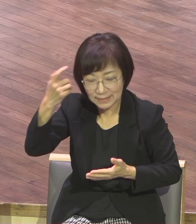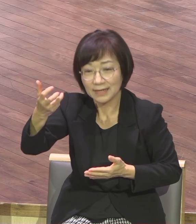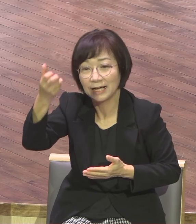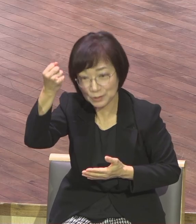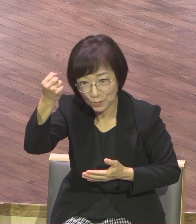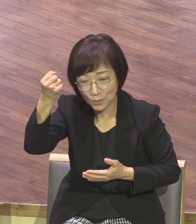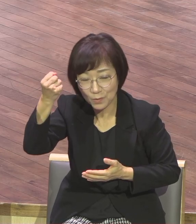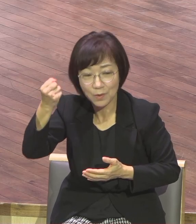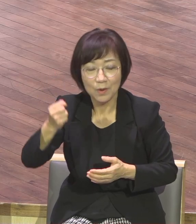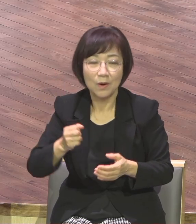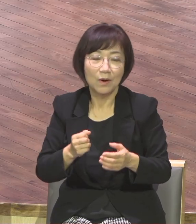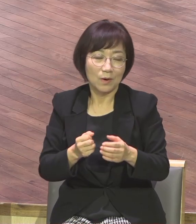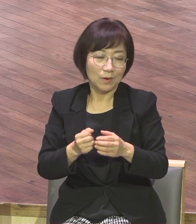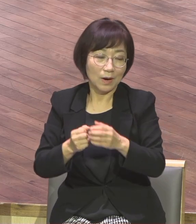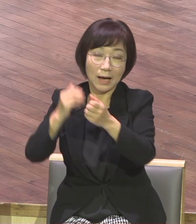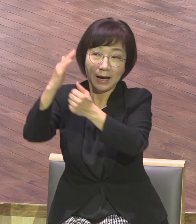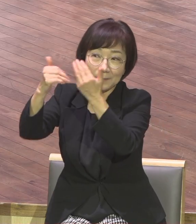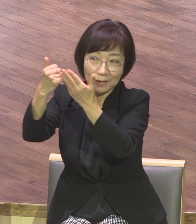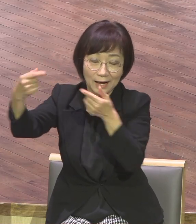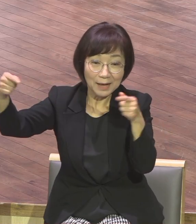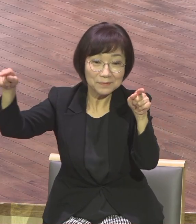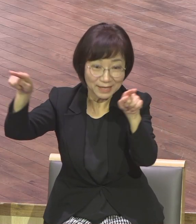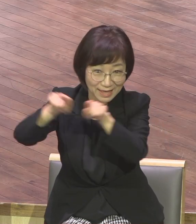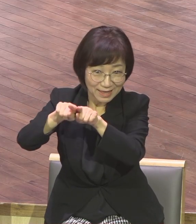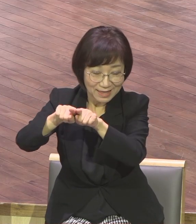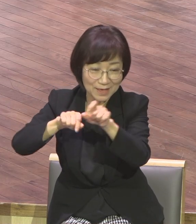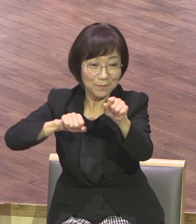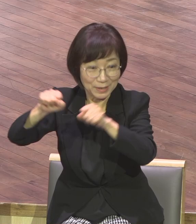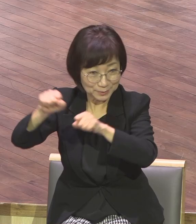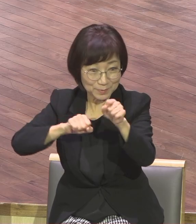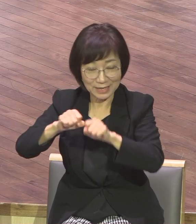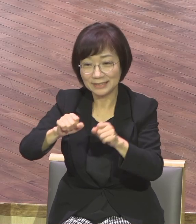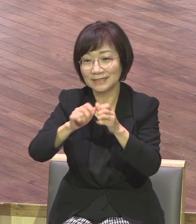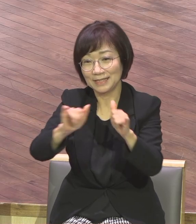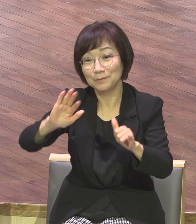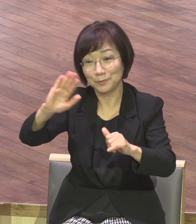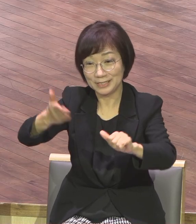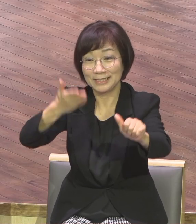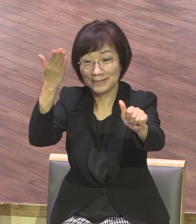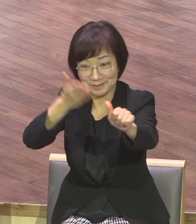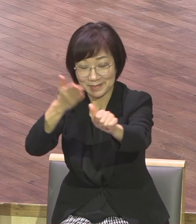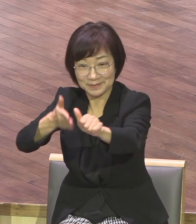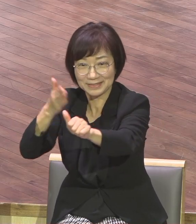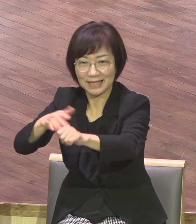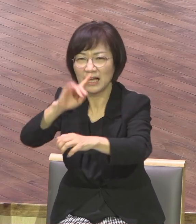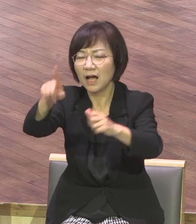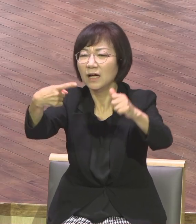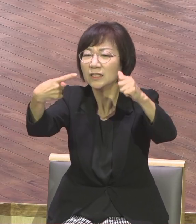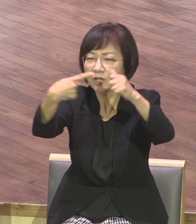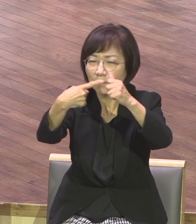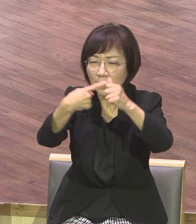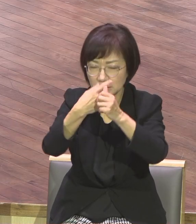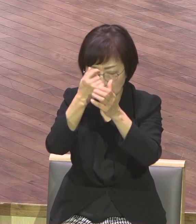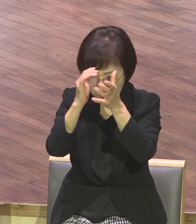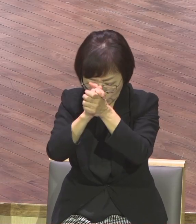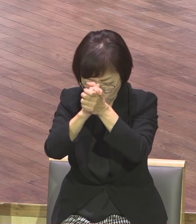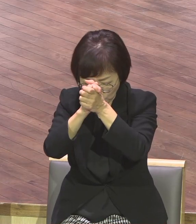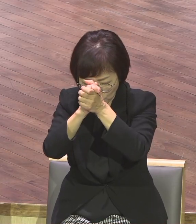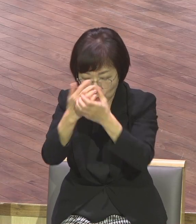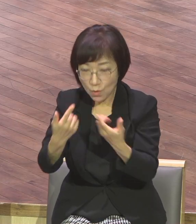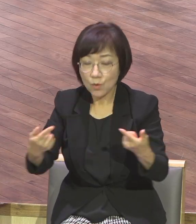회복시키는 그런 하나님의 동력자들 다 되시기를 주님으로 축복합니다. 그럼 첫째로 기도의 동력자입니다. 18절